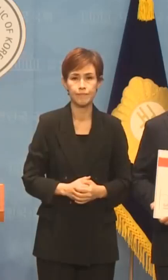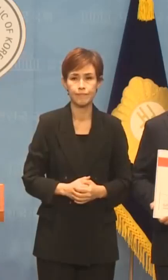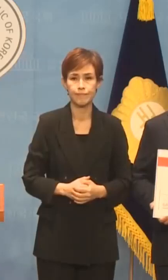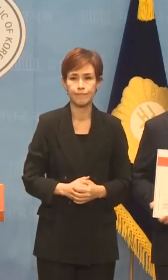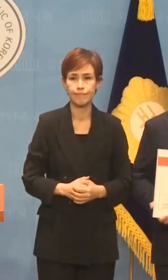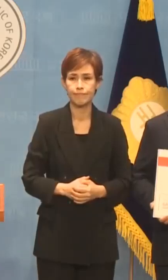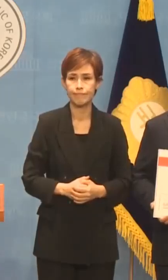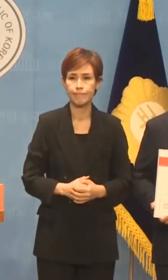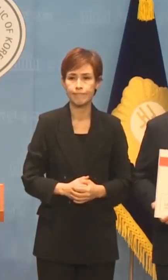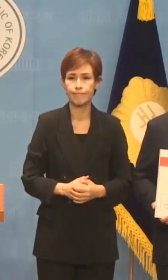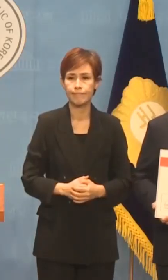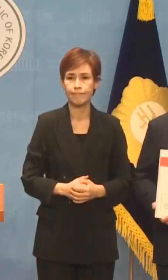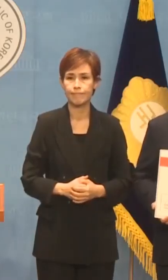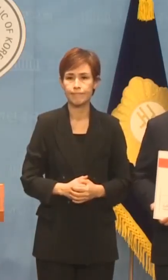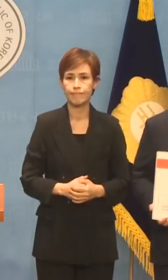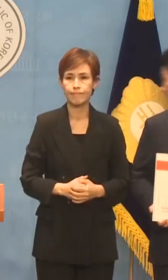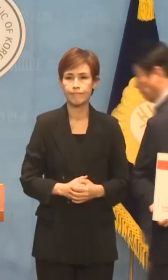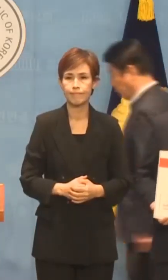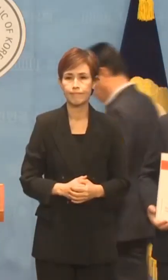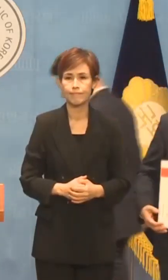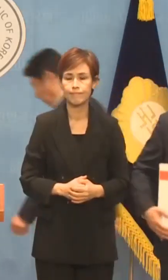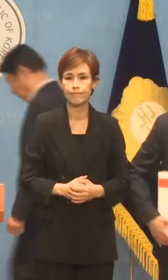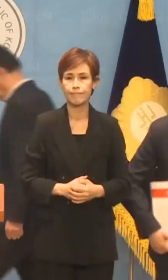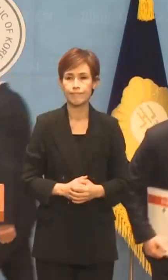가시죠. 나가서 설명하죠.